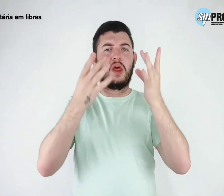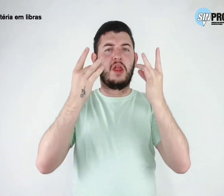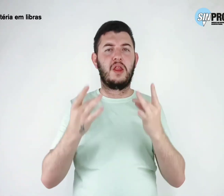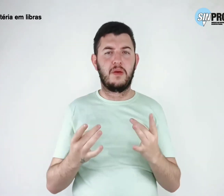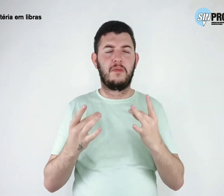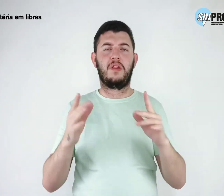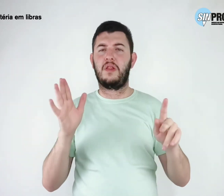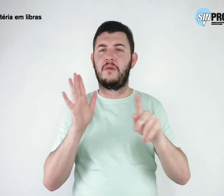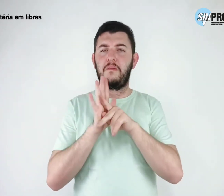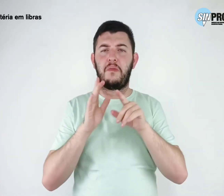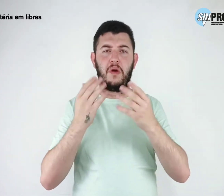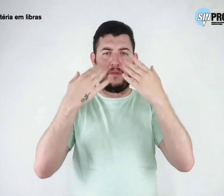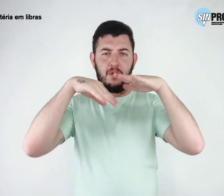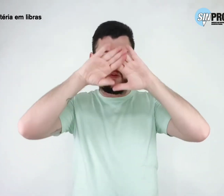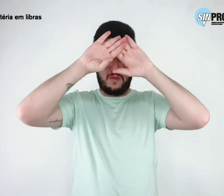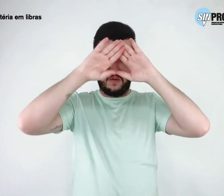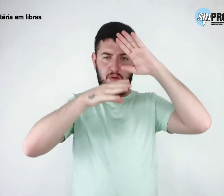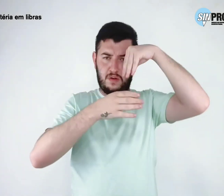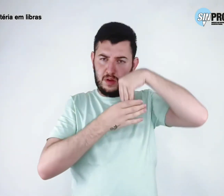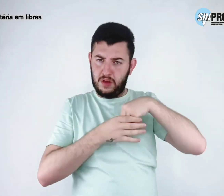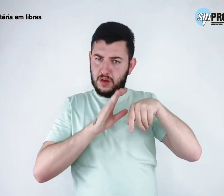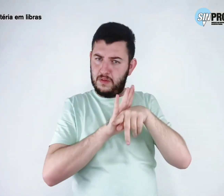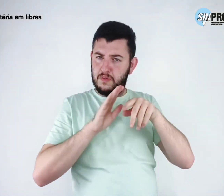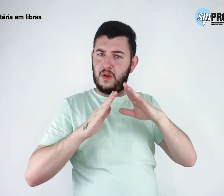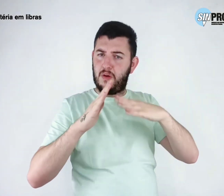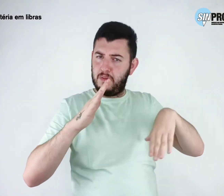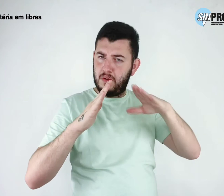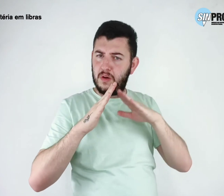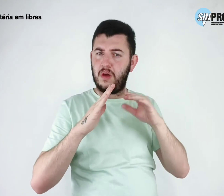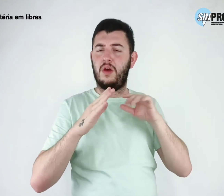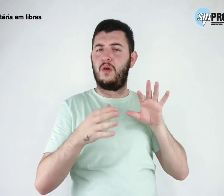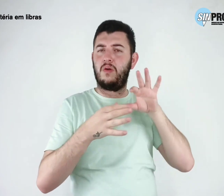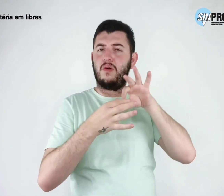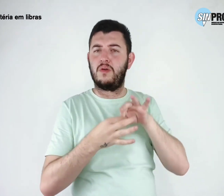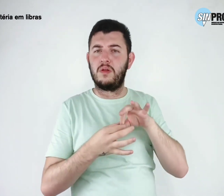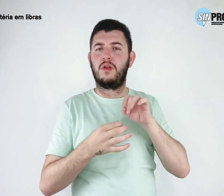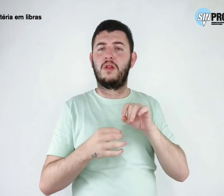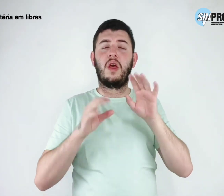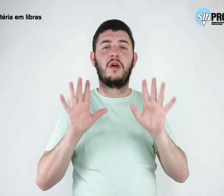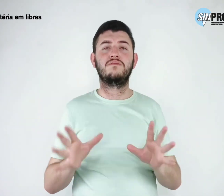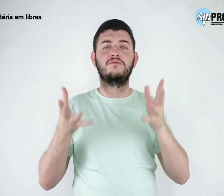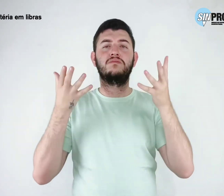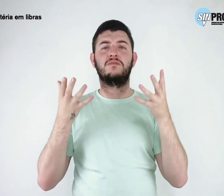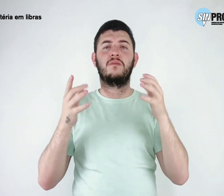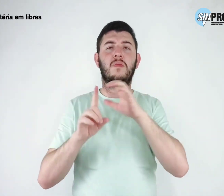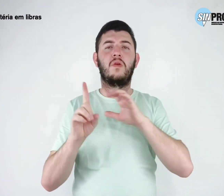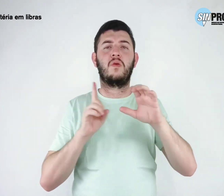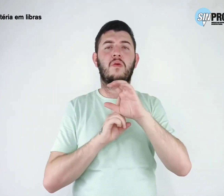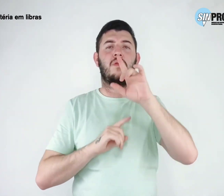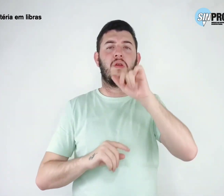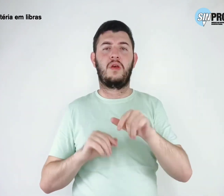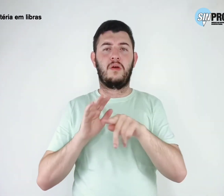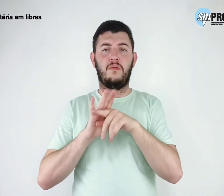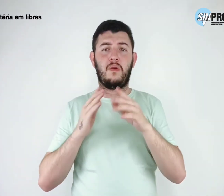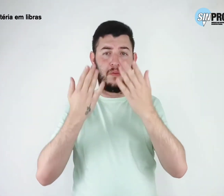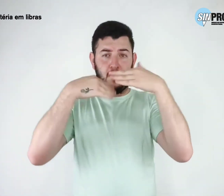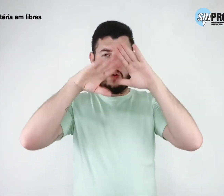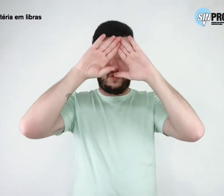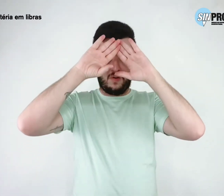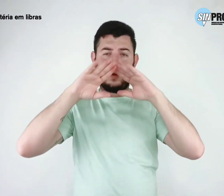nossas divindades, especificamente ligadas aos cultos ao orixá Exu e aos